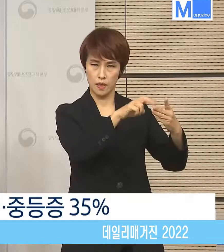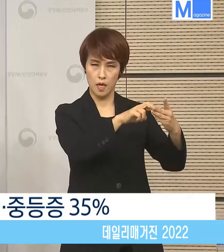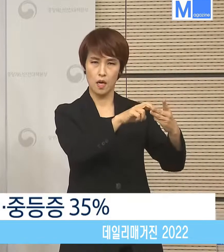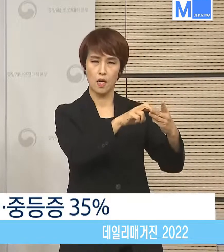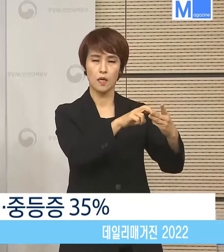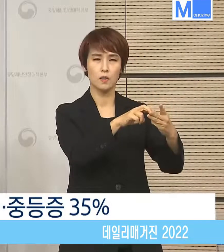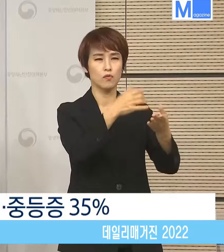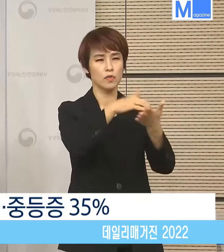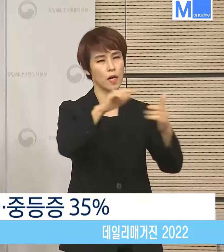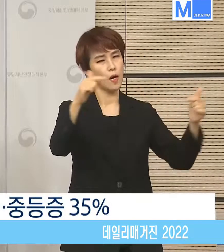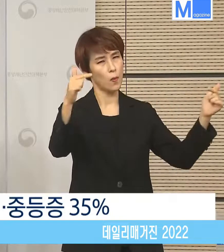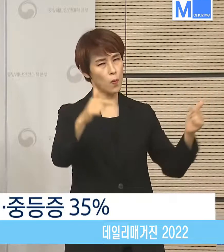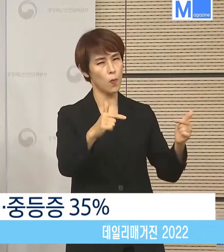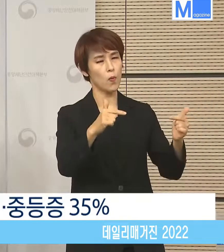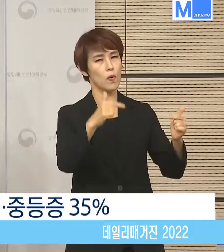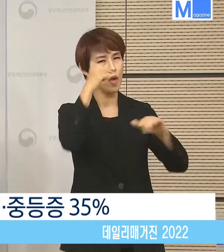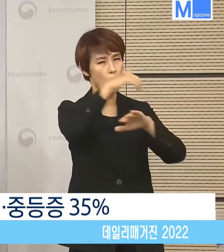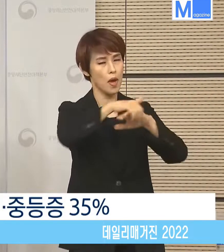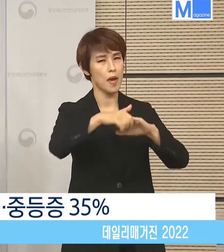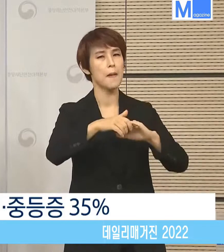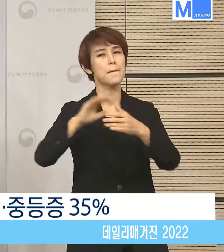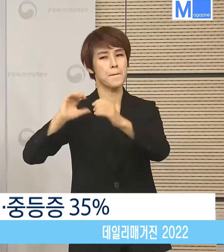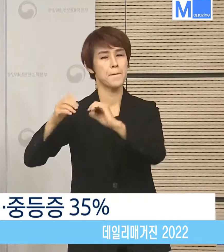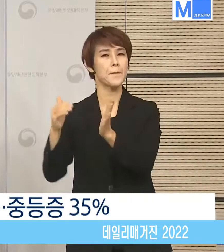생활치료센터의 조정계획에 대해 논의하였습니다.